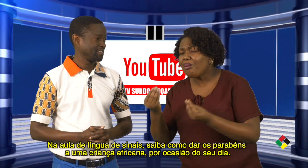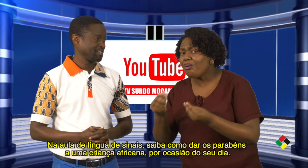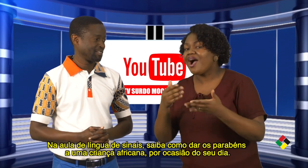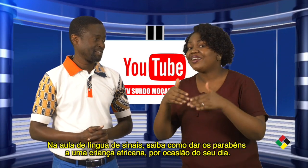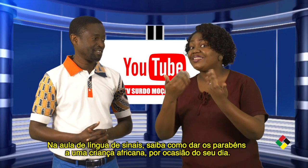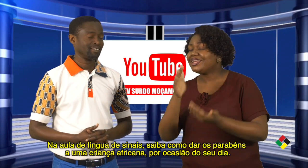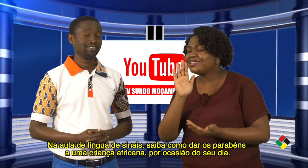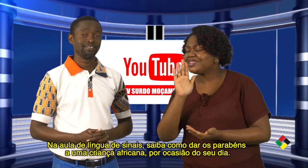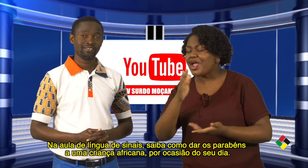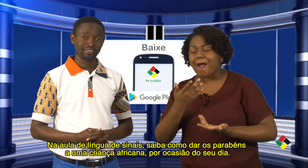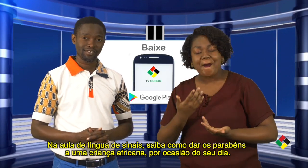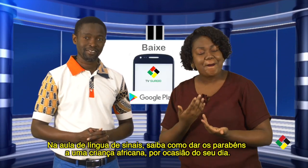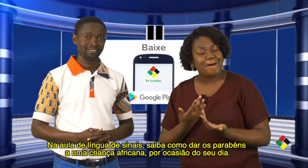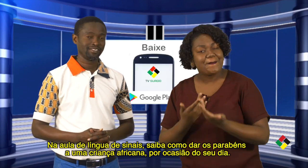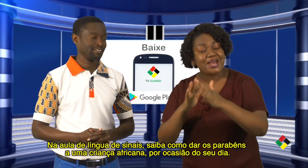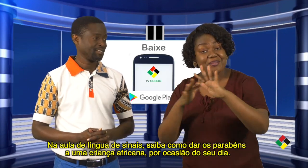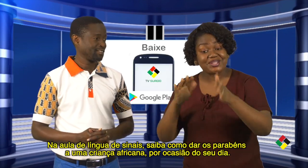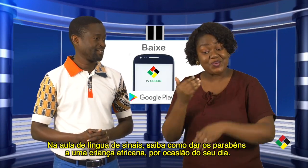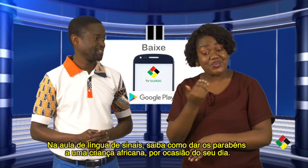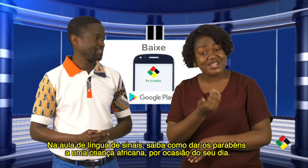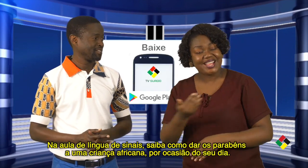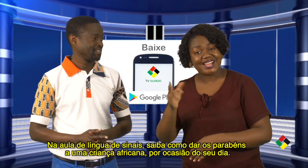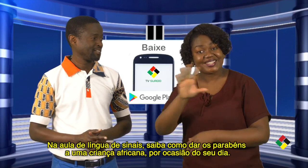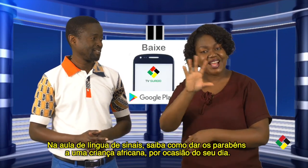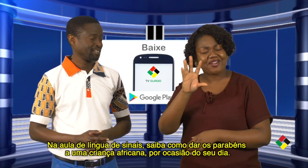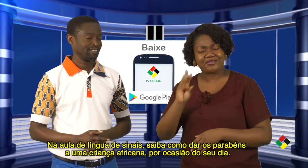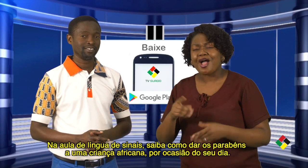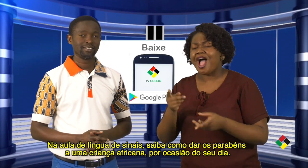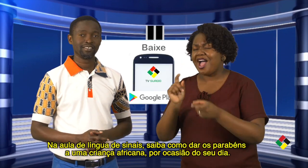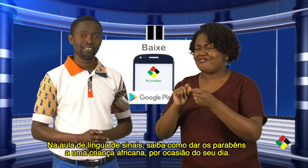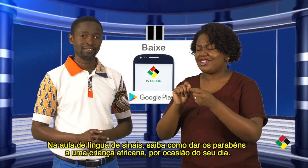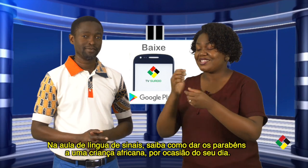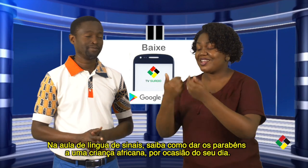os parabéns a uma criança africana por ocasião do seu dia.